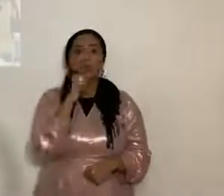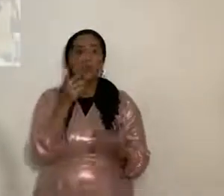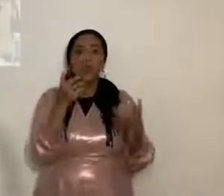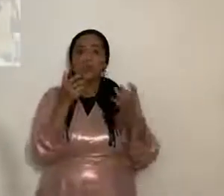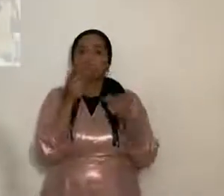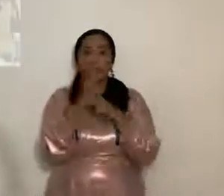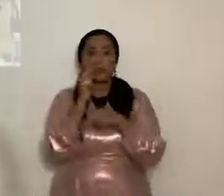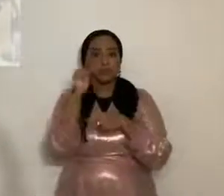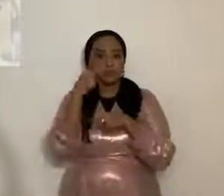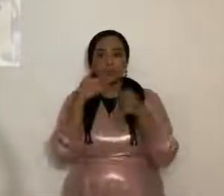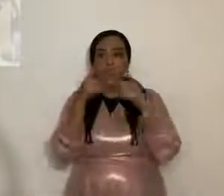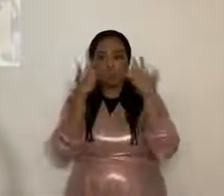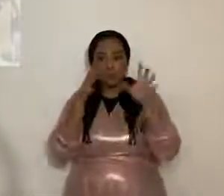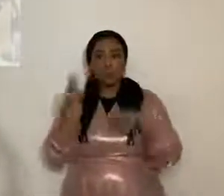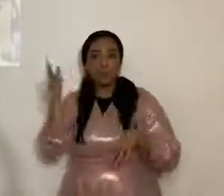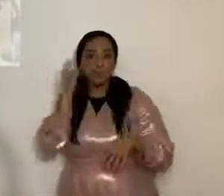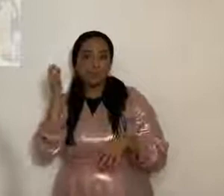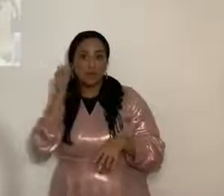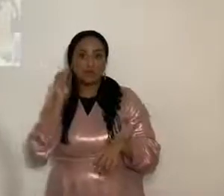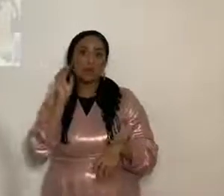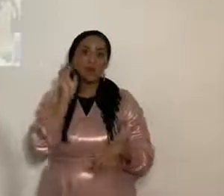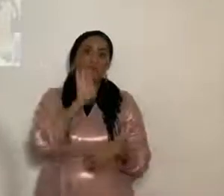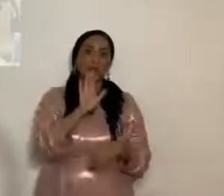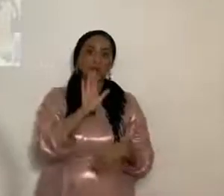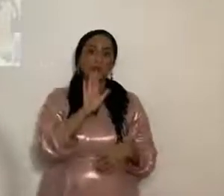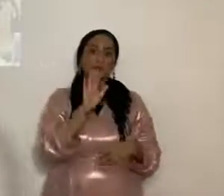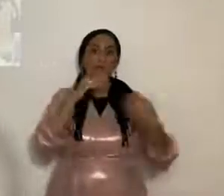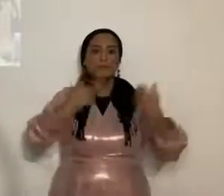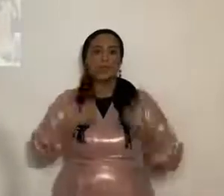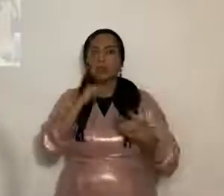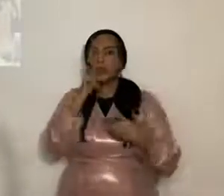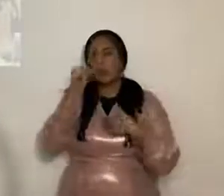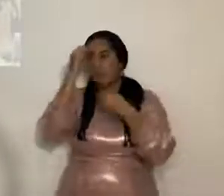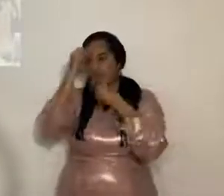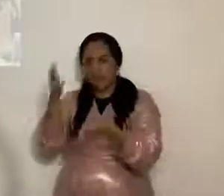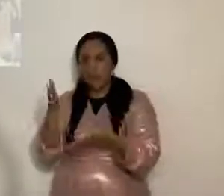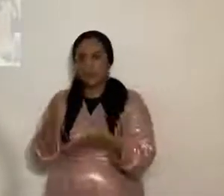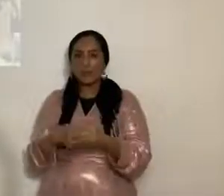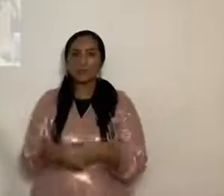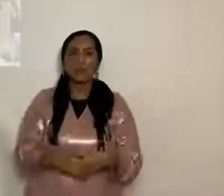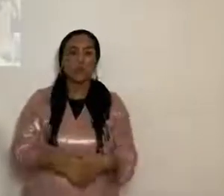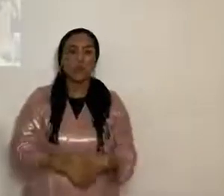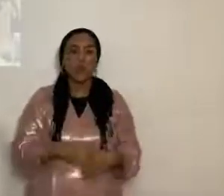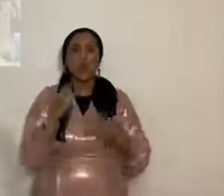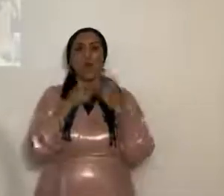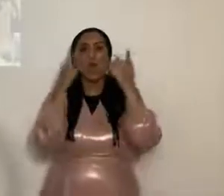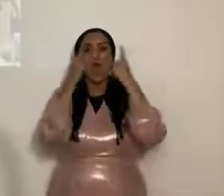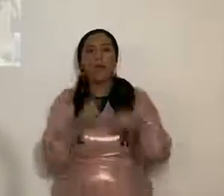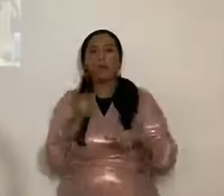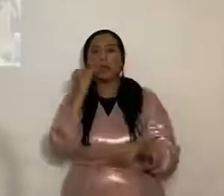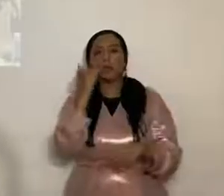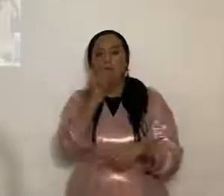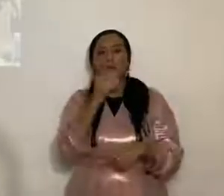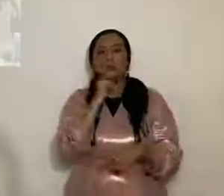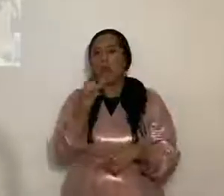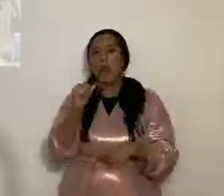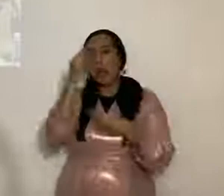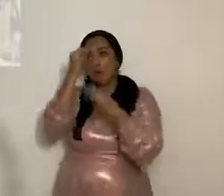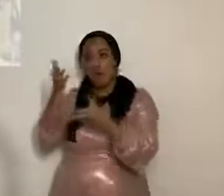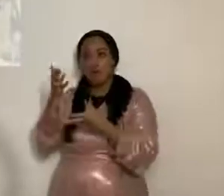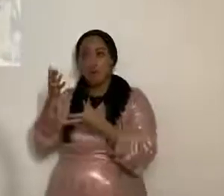a pesar de que ya la escuchaste, eres desobediente. Eres desobediente. ¿Y cuál es la consecuencia de ser